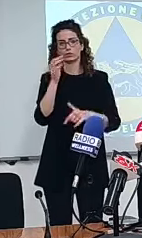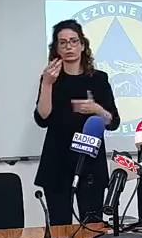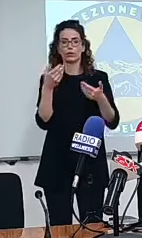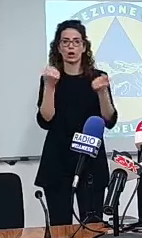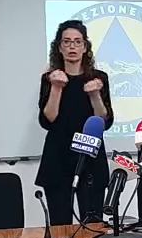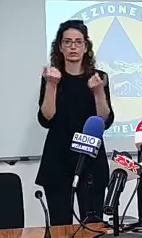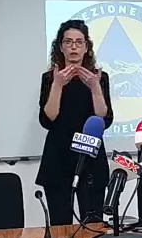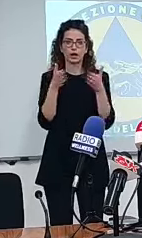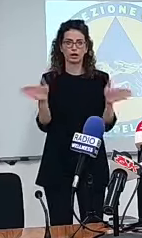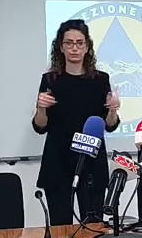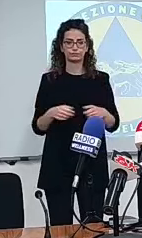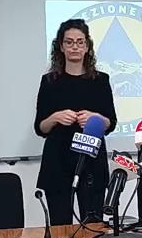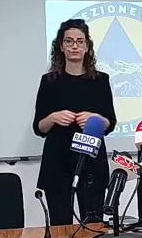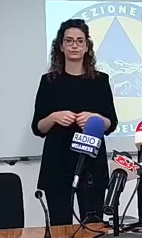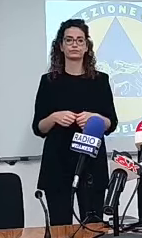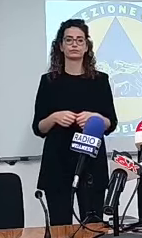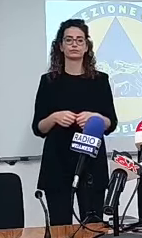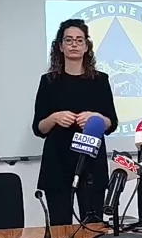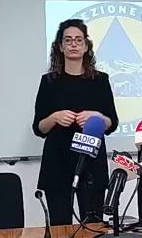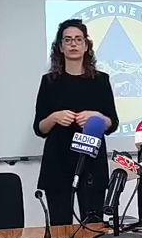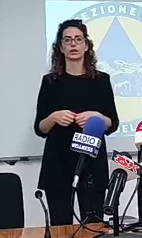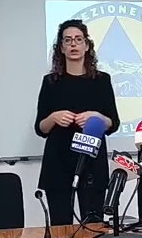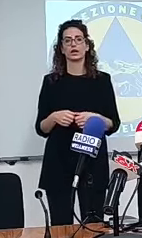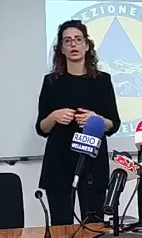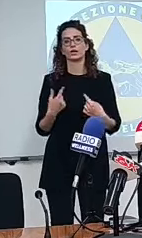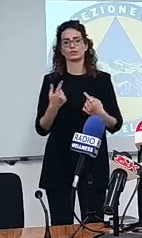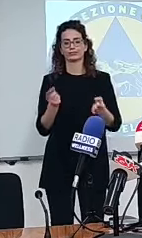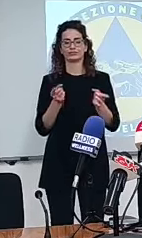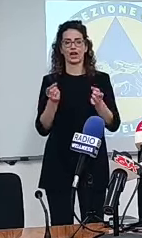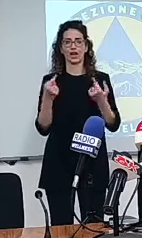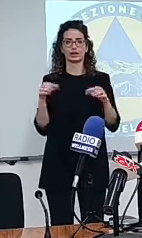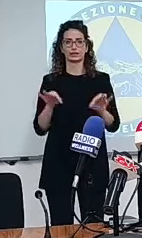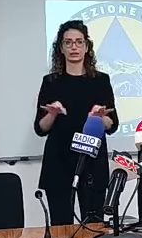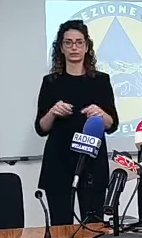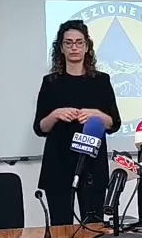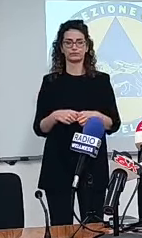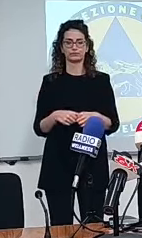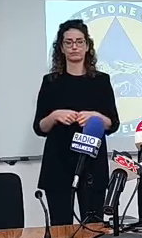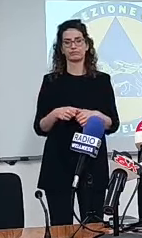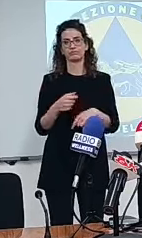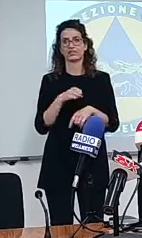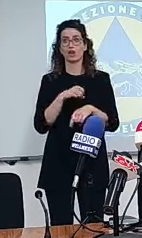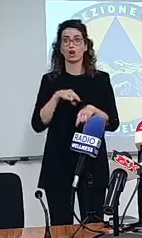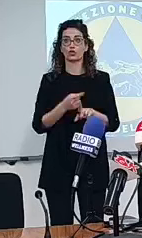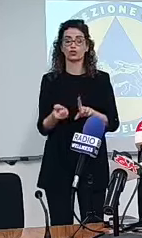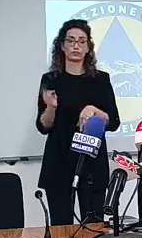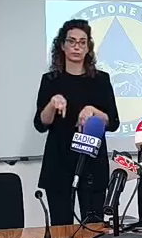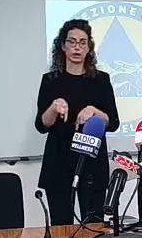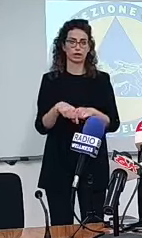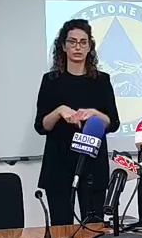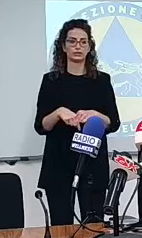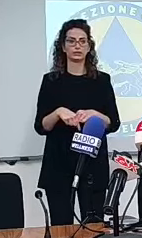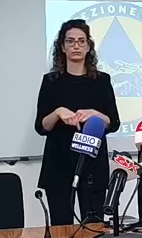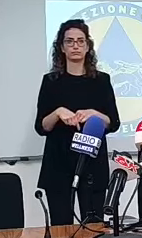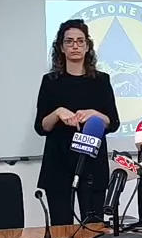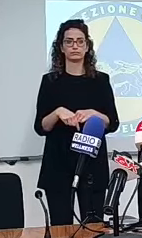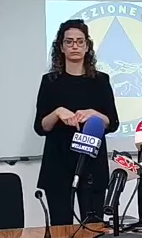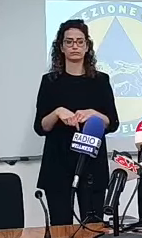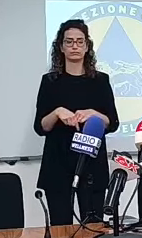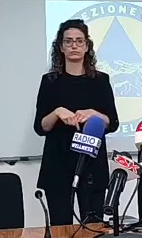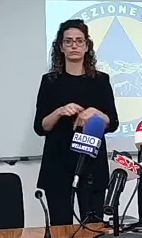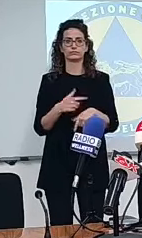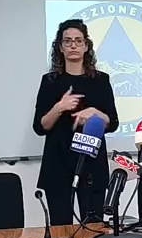attività. E quindi insomma siamo in questa fase, quindi dovrebbero uscire penso tra oggi e domani, e in più noi insomma avremo anche un